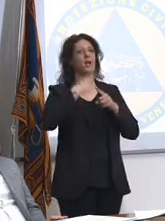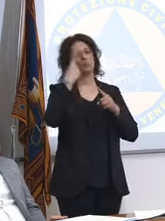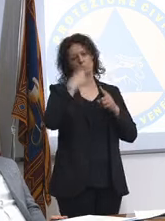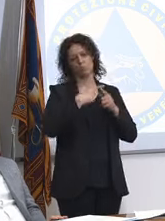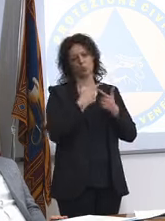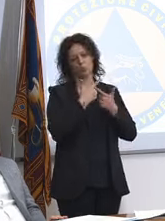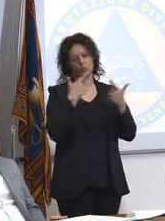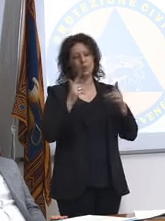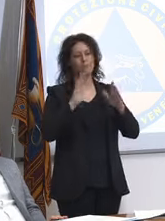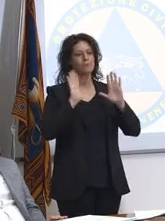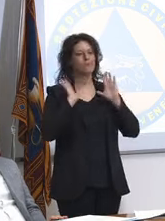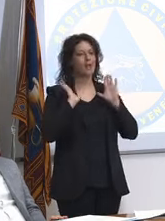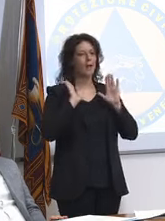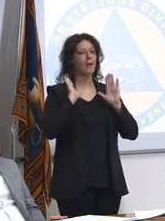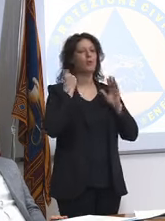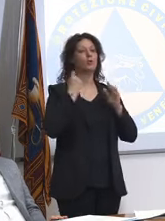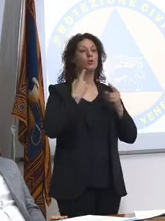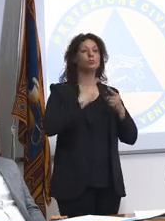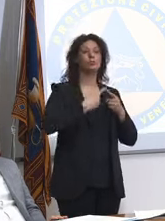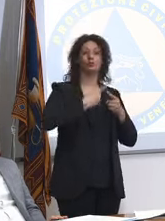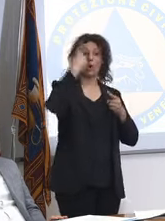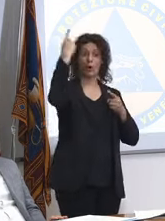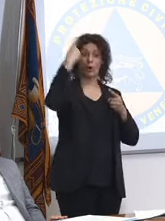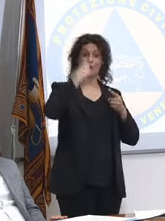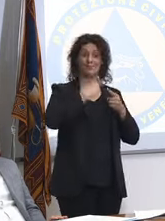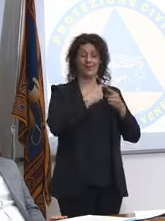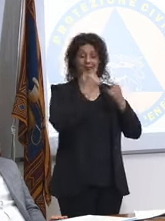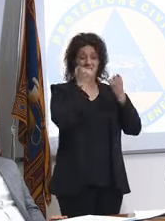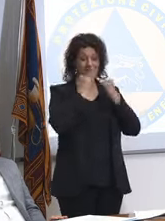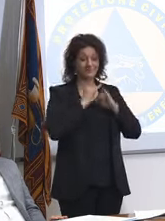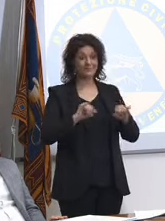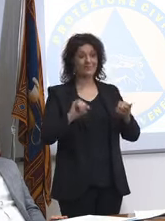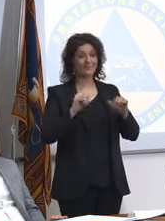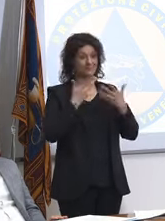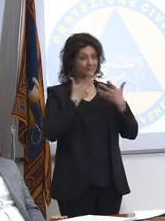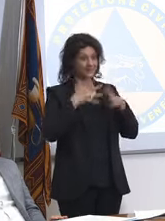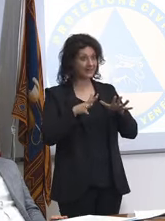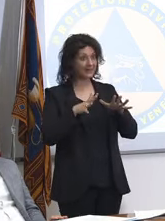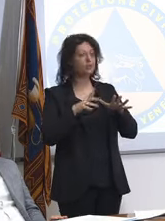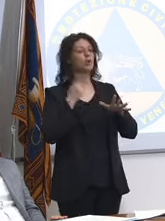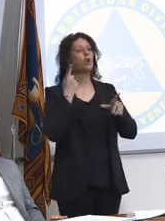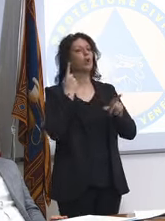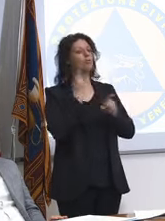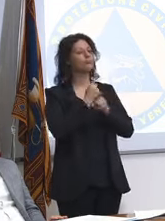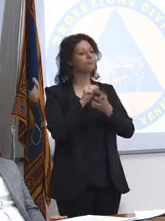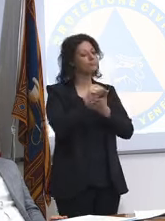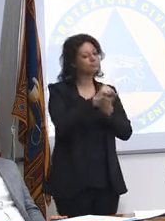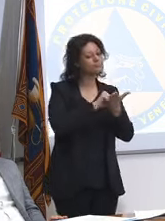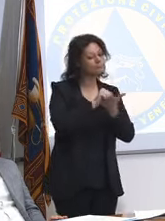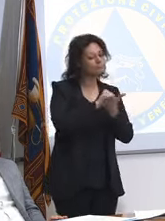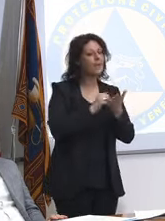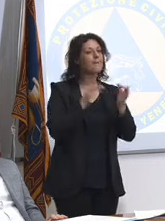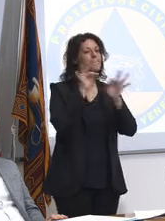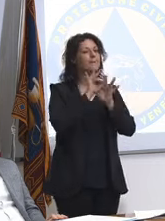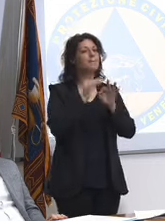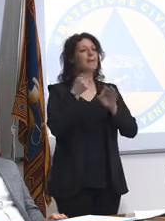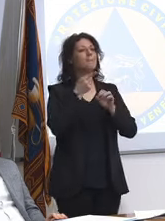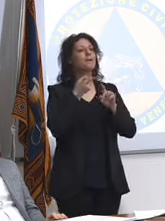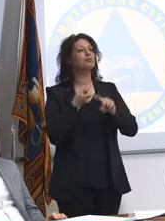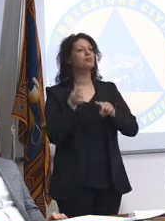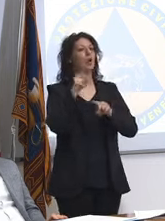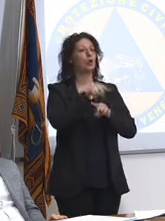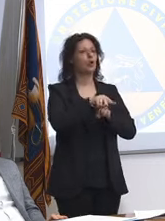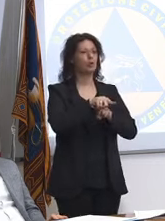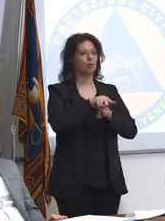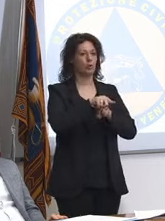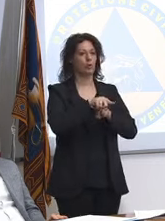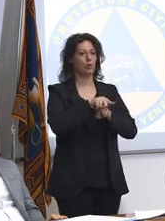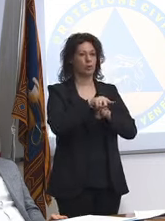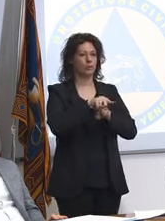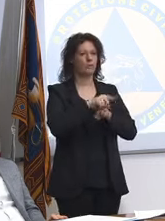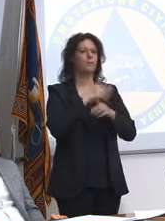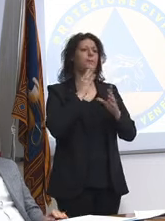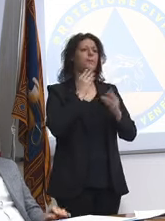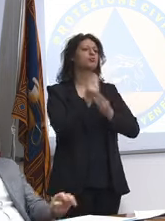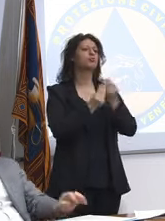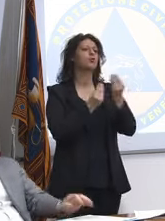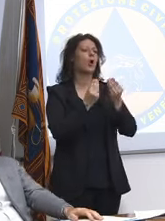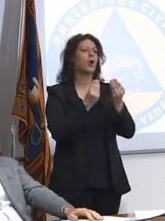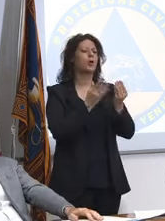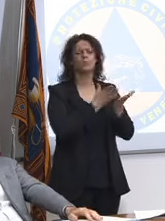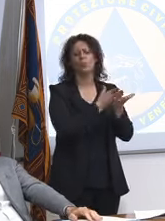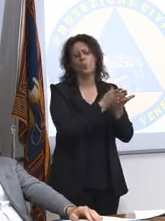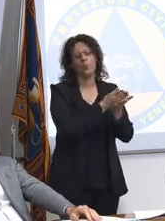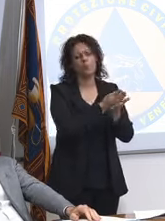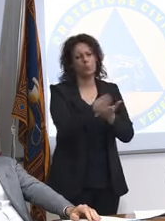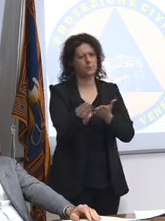della giornata, per la preparazione alla giornata successiva, devono essere pulite e disinfettate tutte le componenti, insomma,